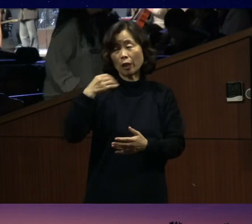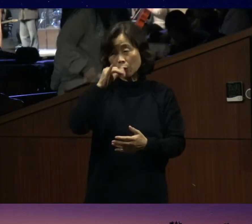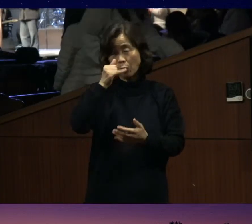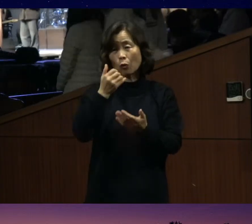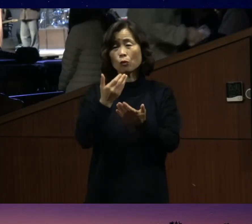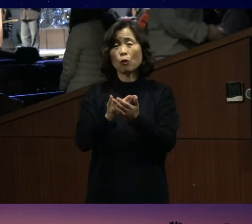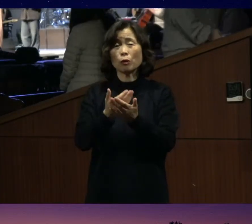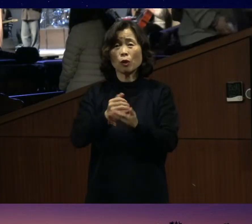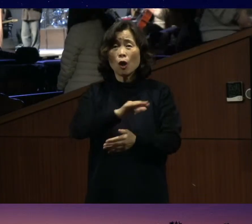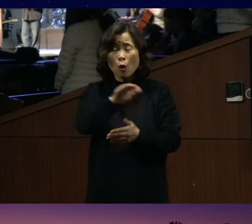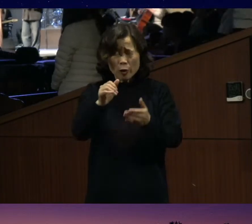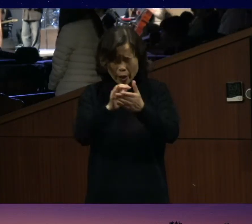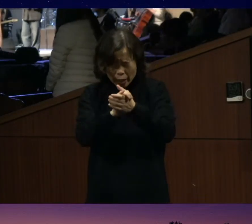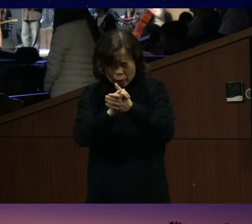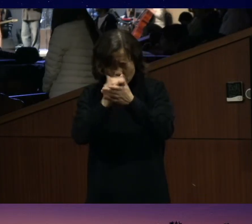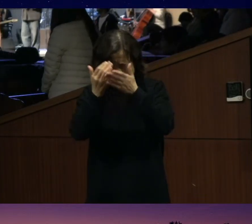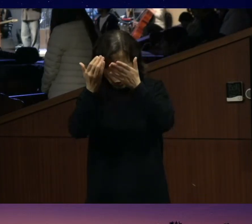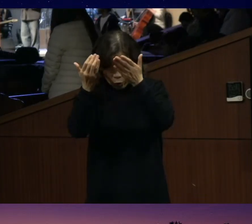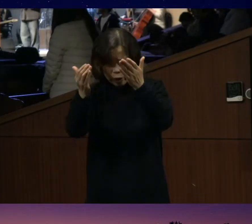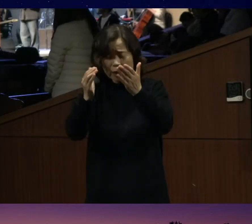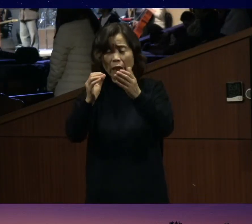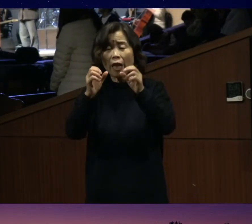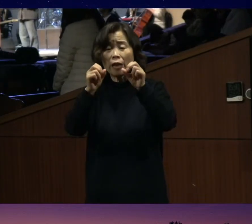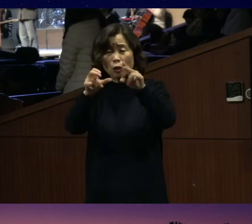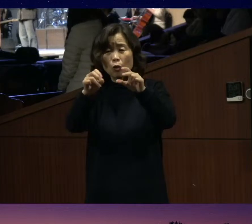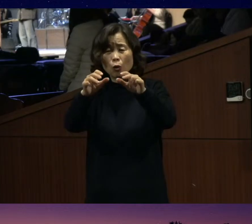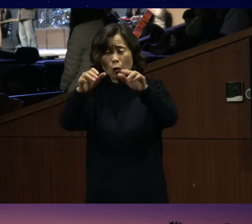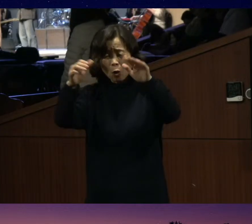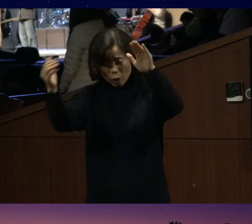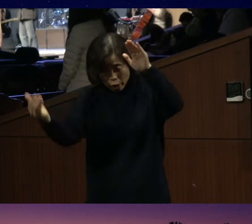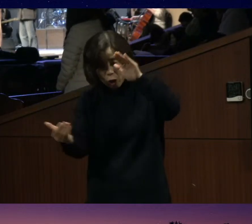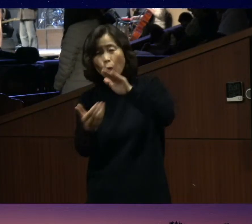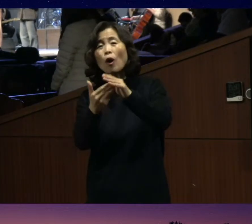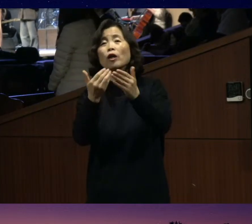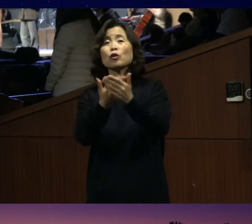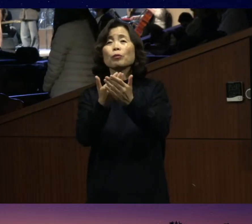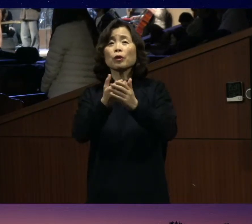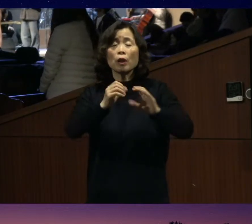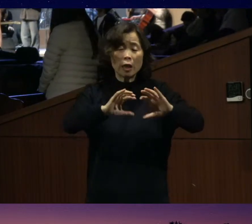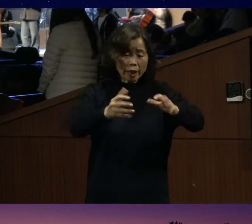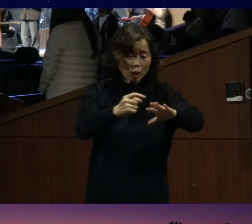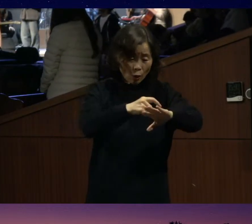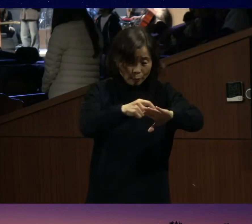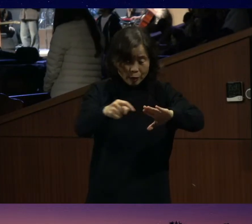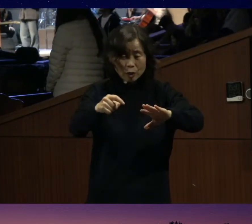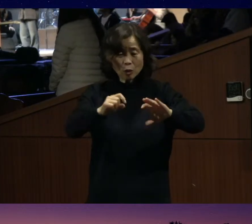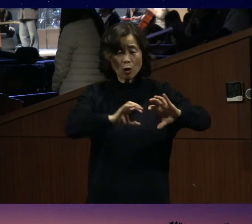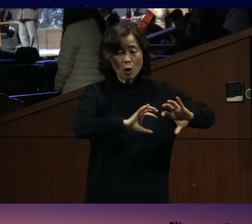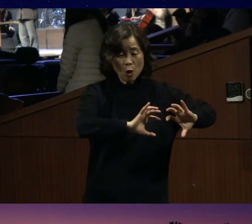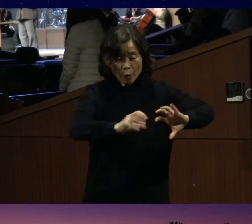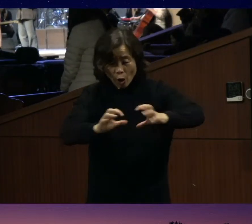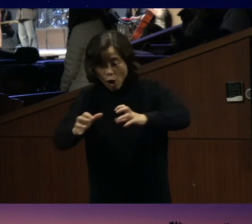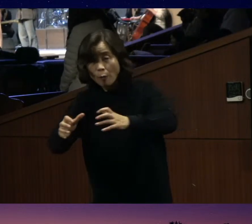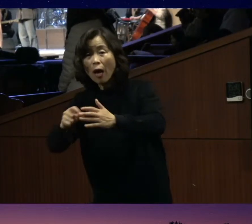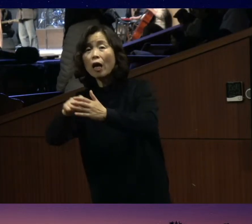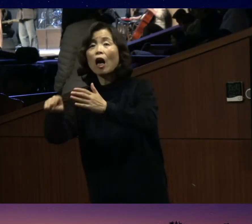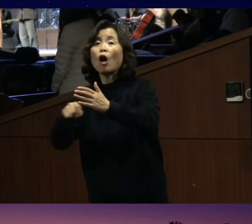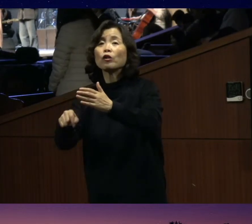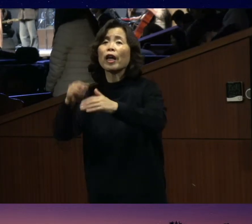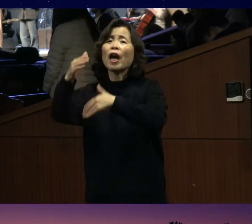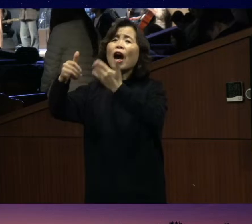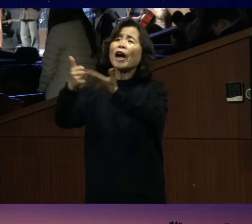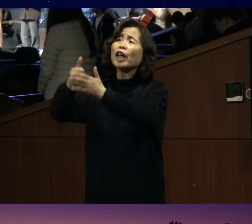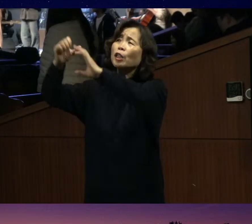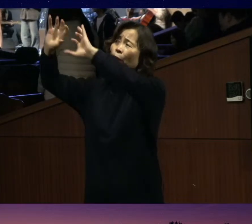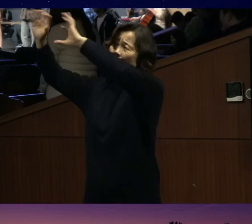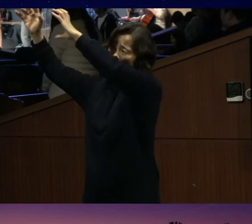기도를 통하여 속히 이루어지게 하여 주시옵소서. 나라와 민족과 열방 가운데 하나님의